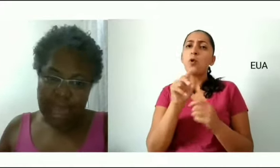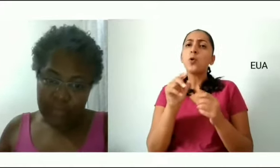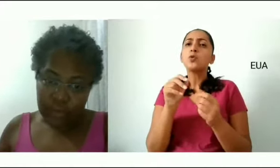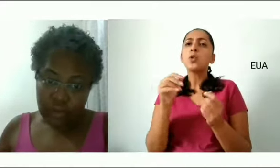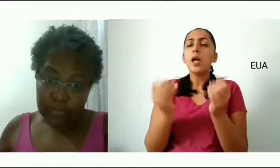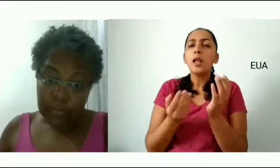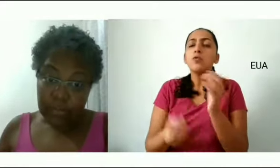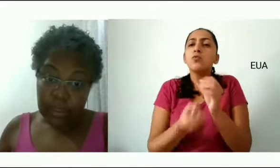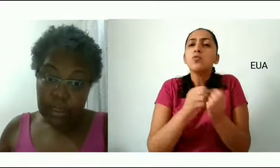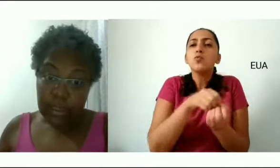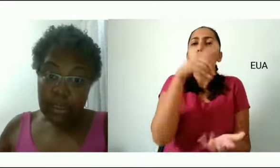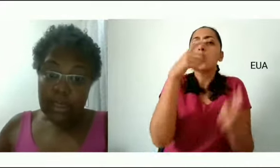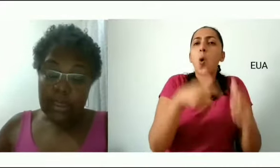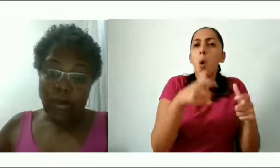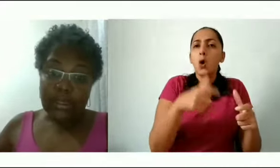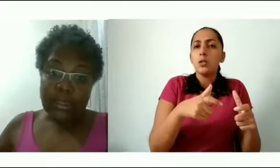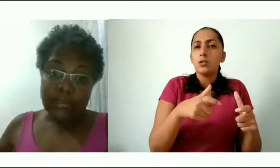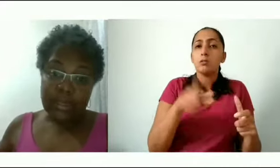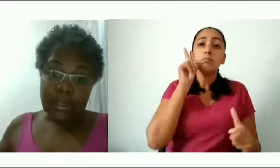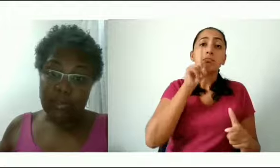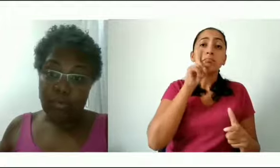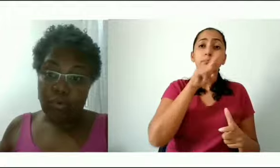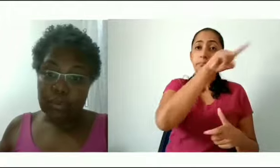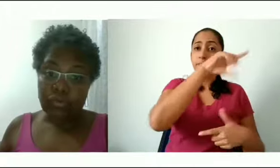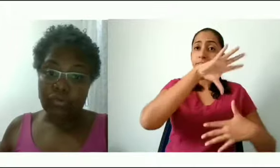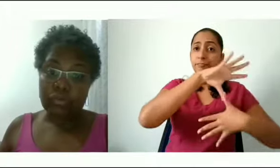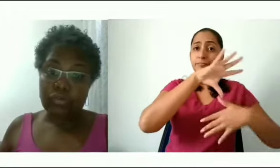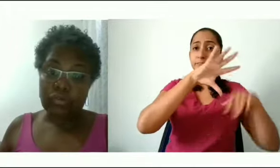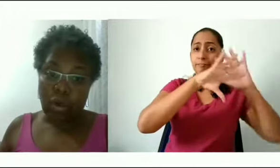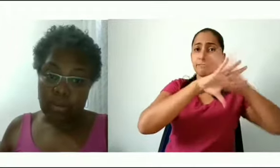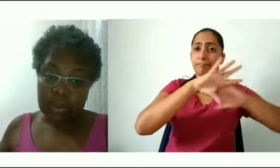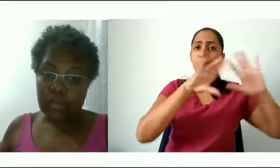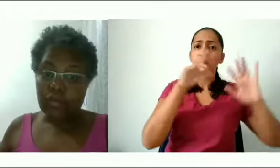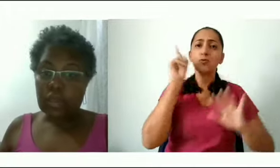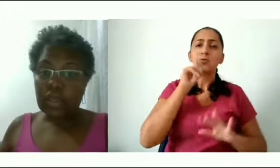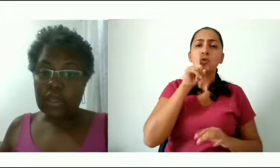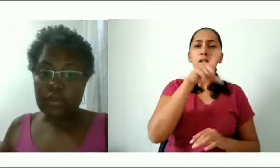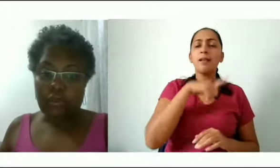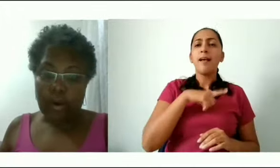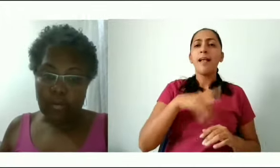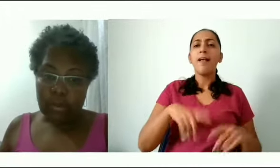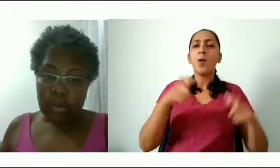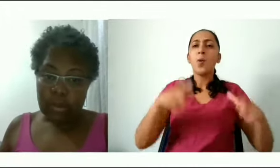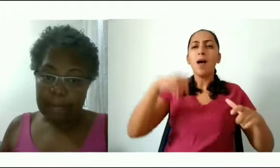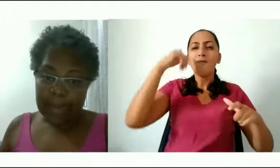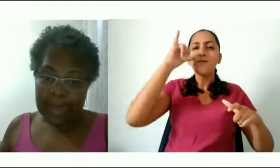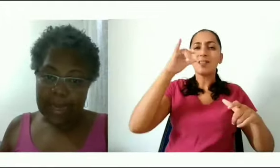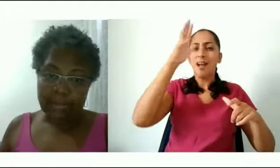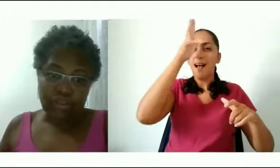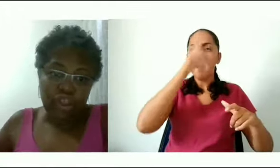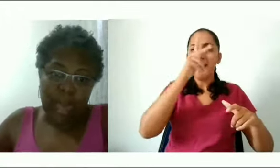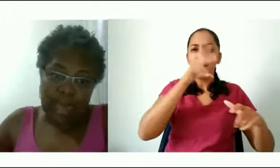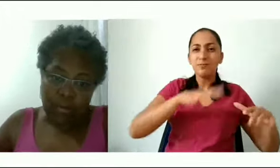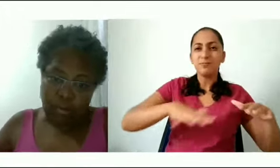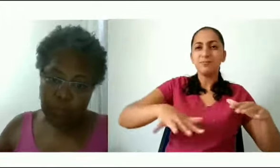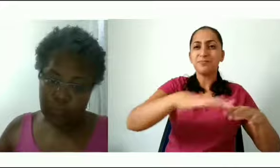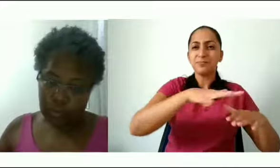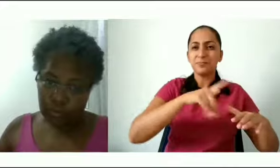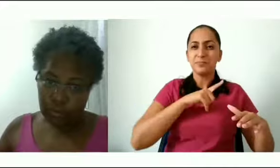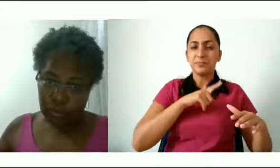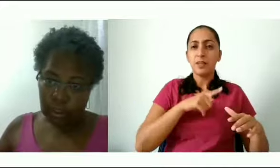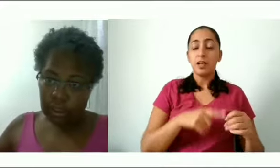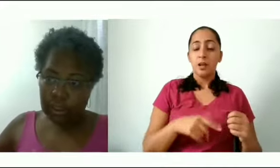de aves, né, e contamina muitos dos homens que vão pegar já com